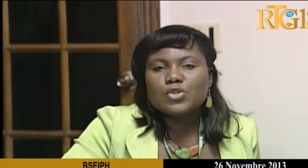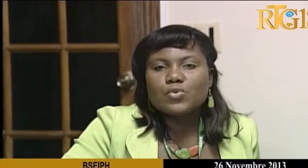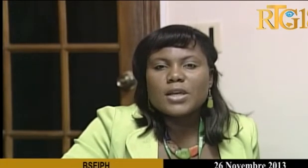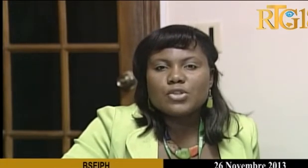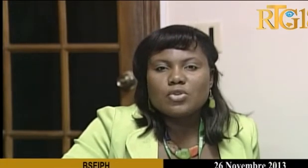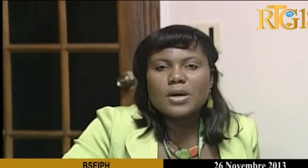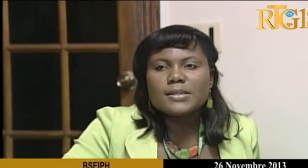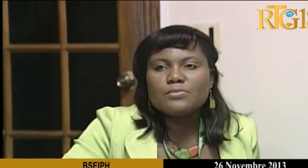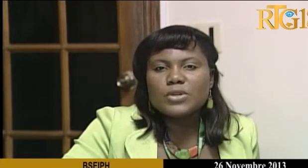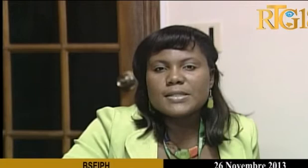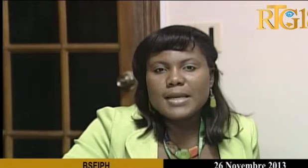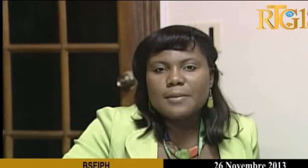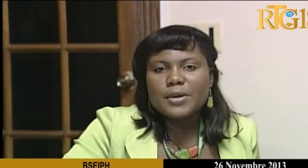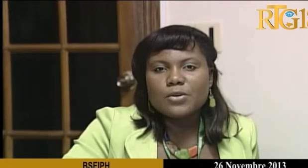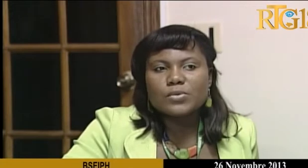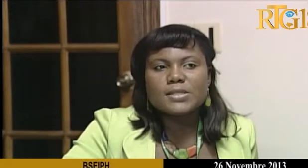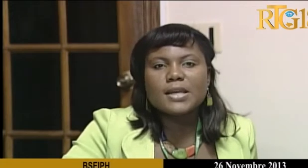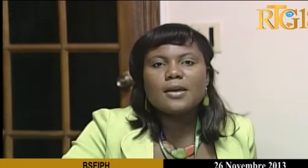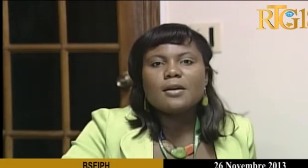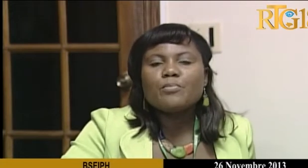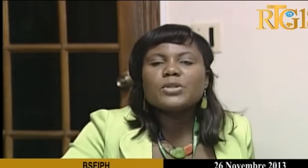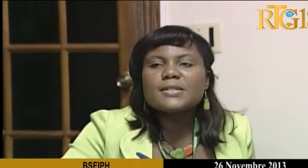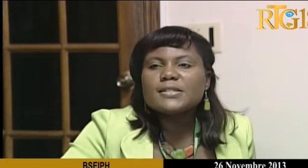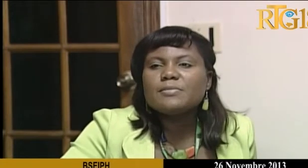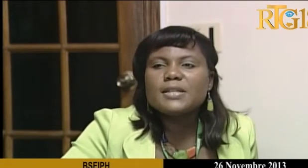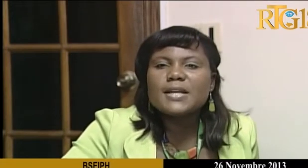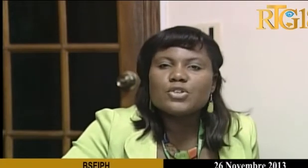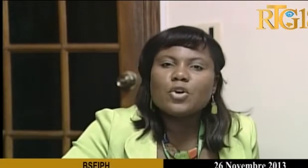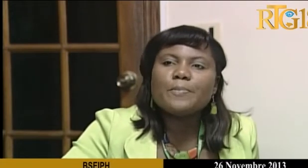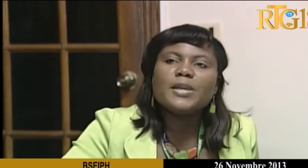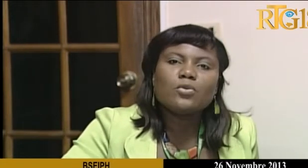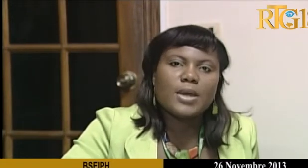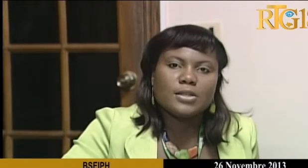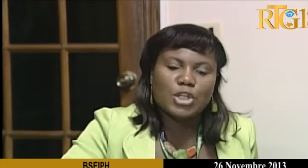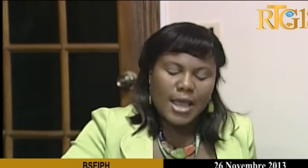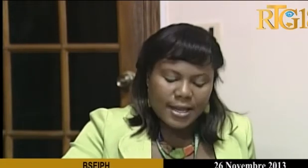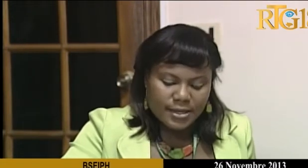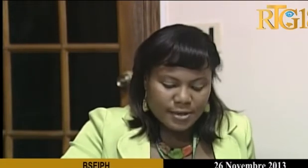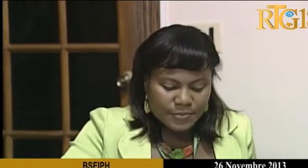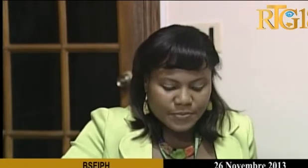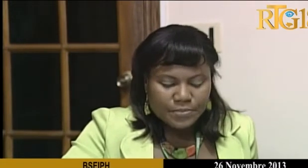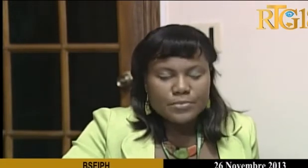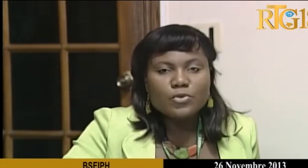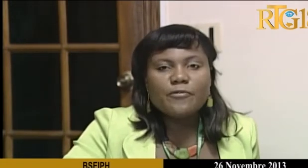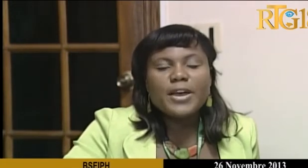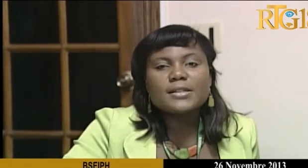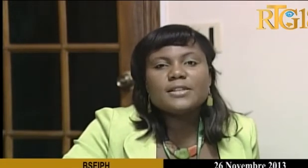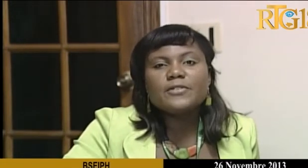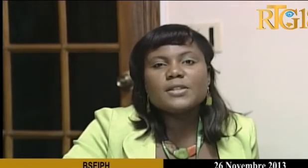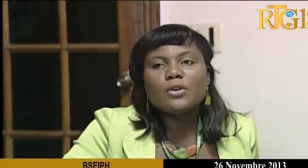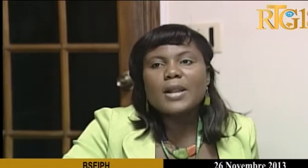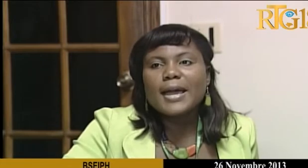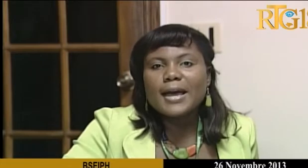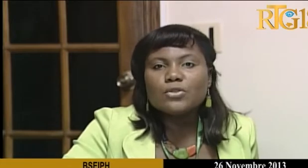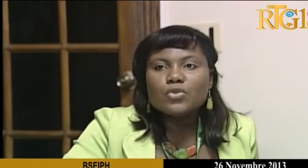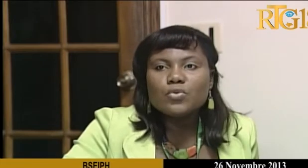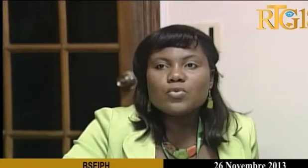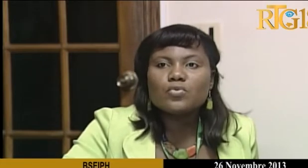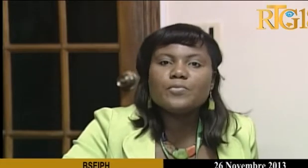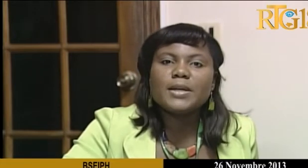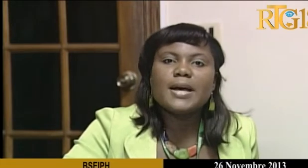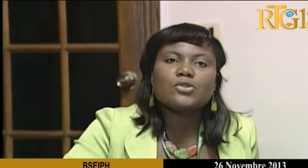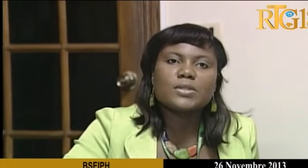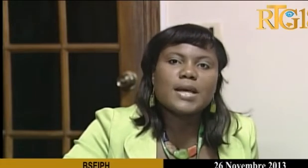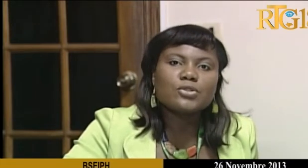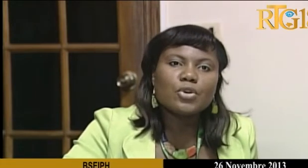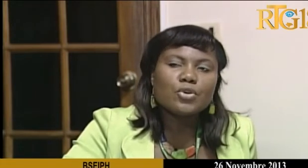et sous question moun handicapé yo. C'est porter sensibilisation plus loin. Chaque année nous fait activité yo la caille nous